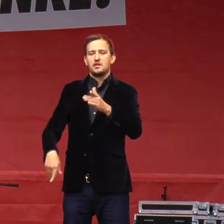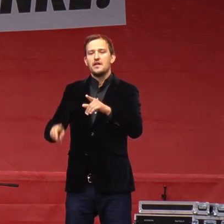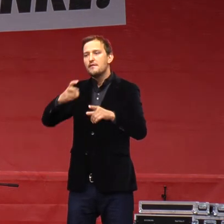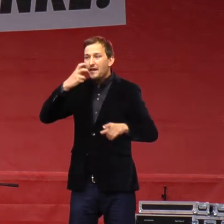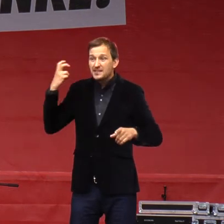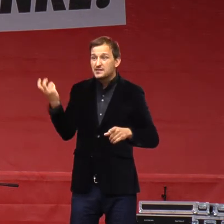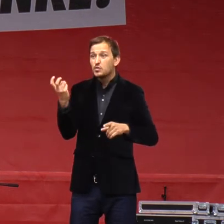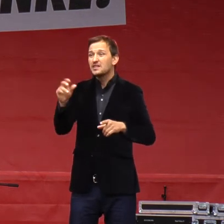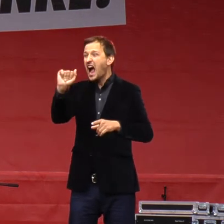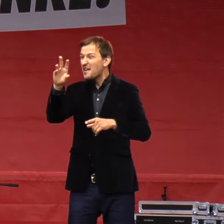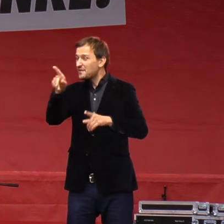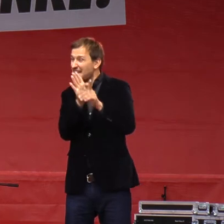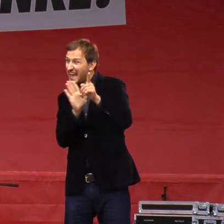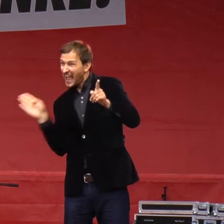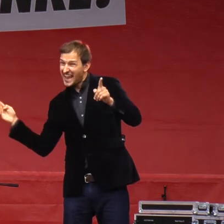AfD zu überholen,